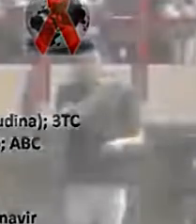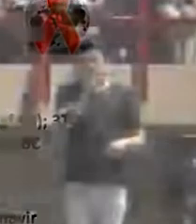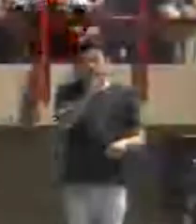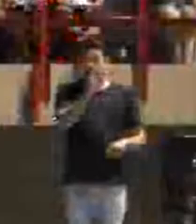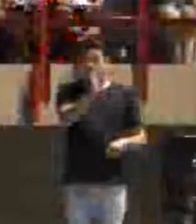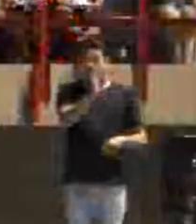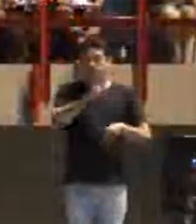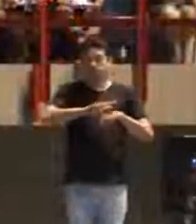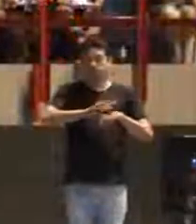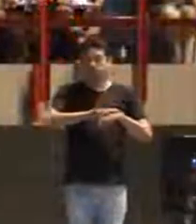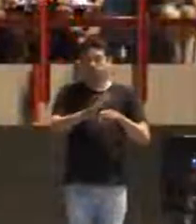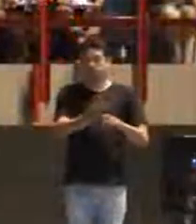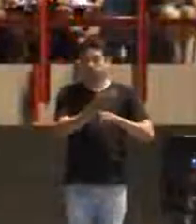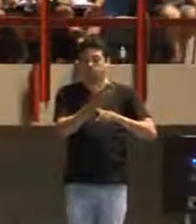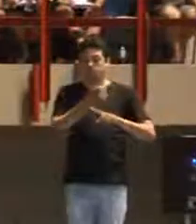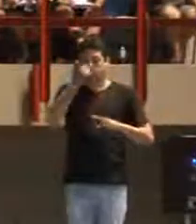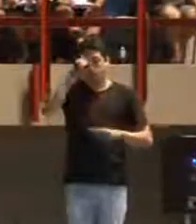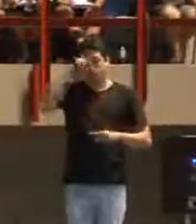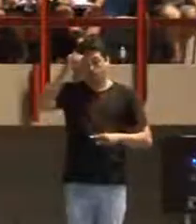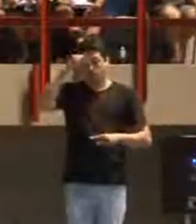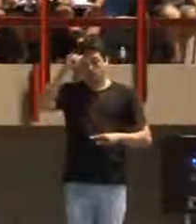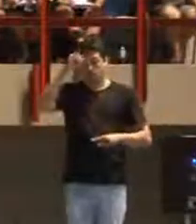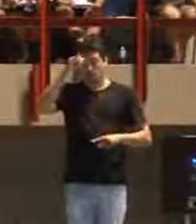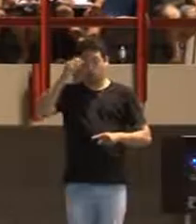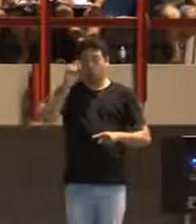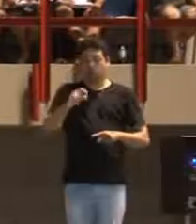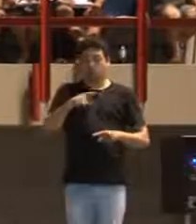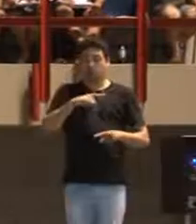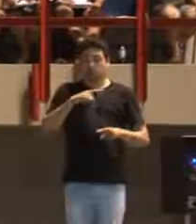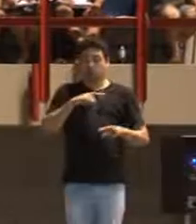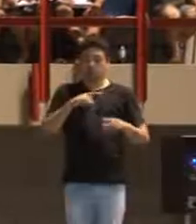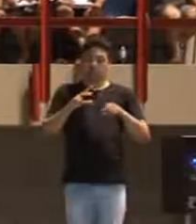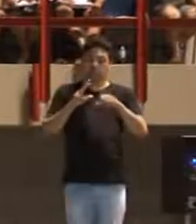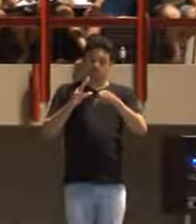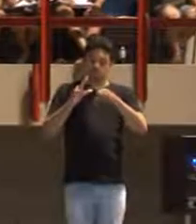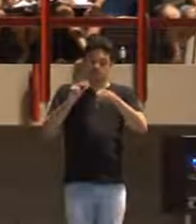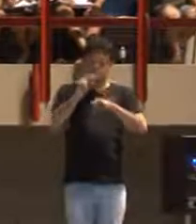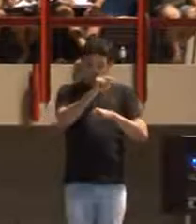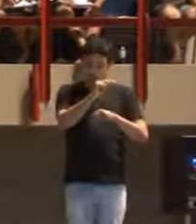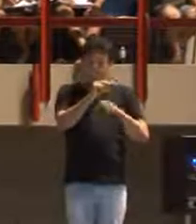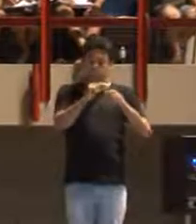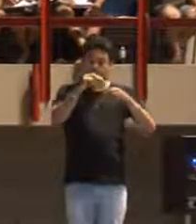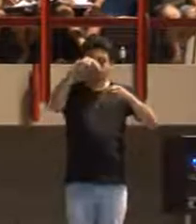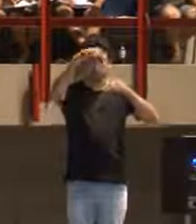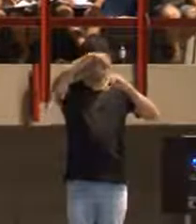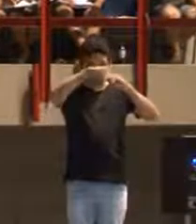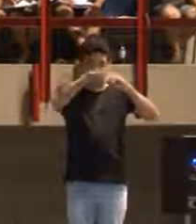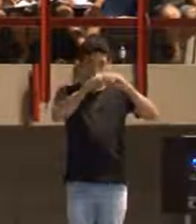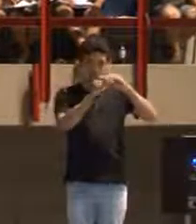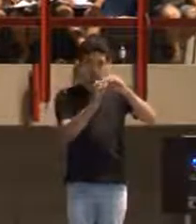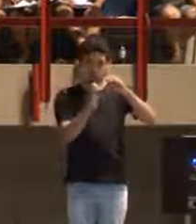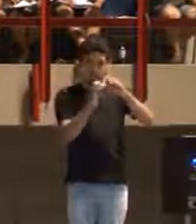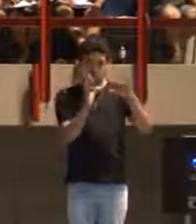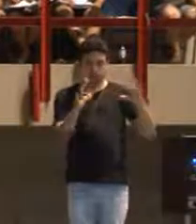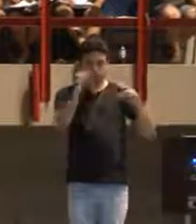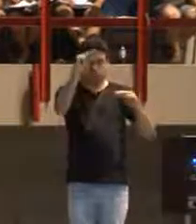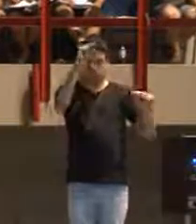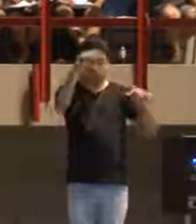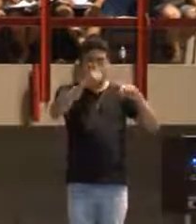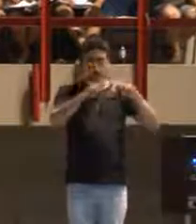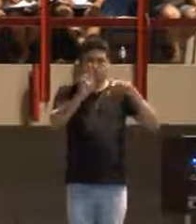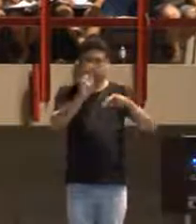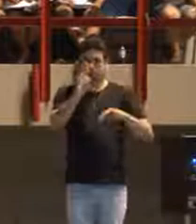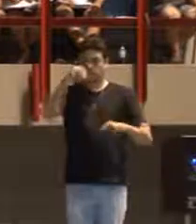AZT faz, pessoal? Ele impede a reprodução do vírus. Tá certo? Ele impede que o RNA